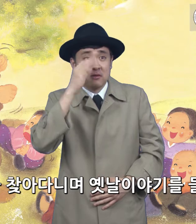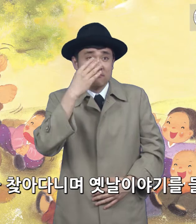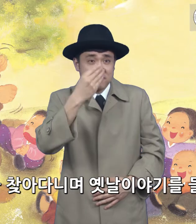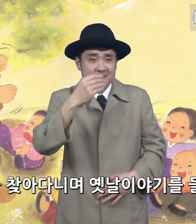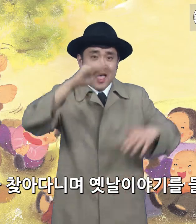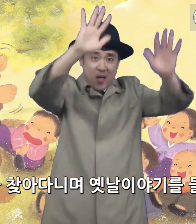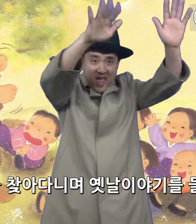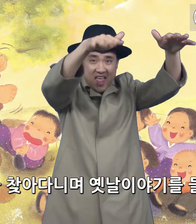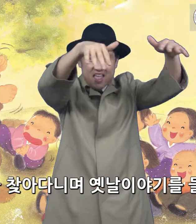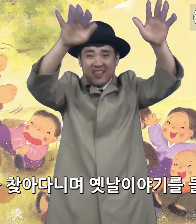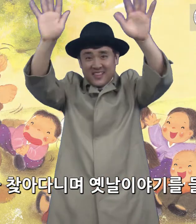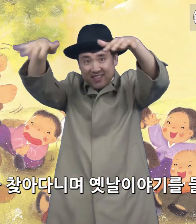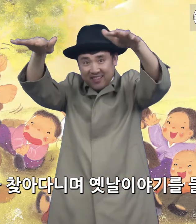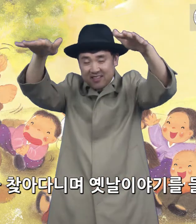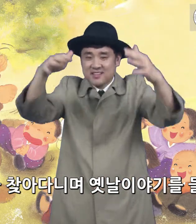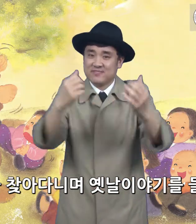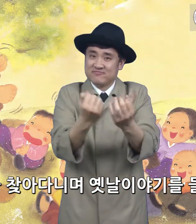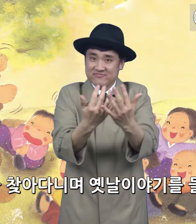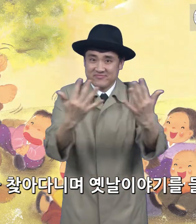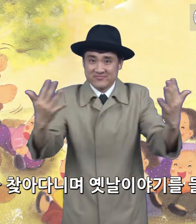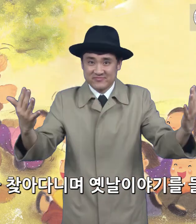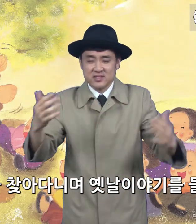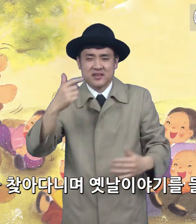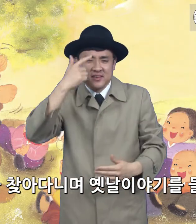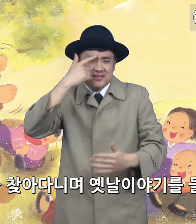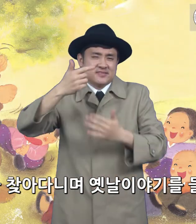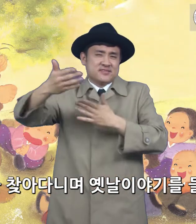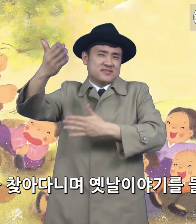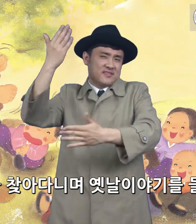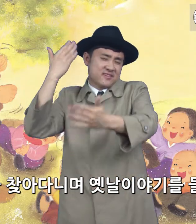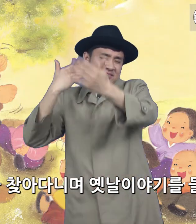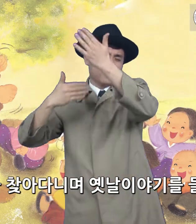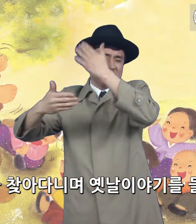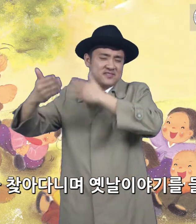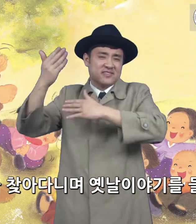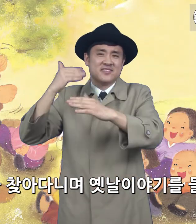어린이들을 찾아다니며 옛날 이야기를 들려주었지요.